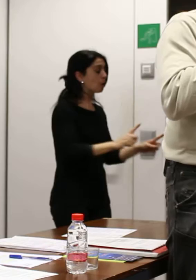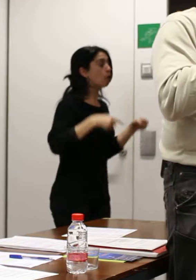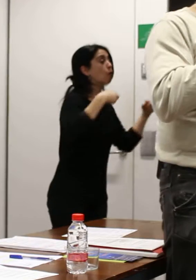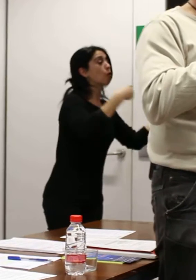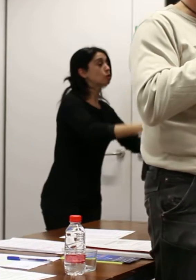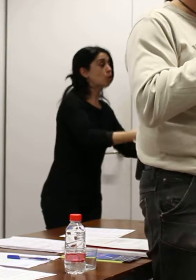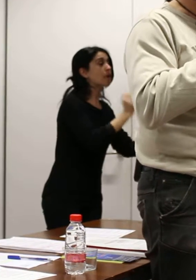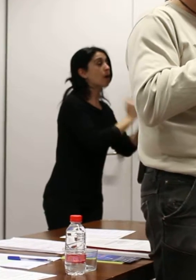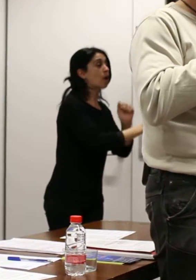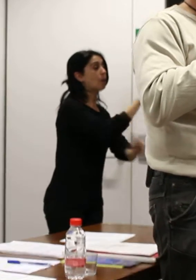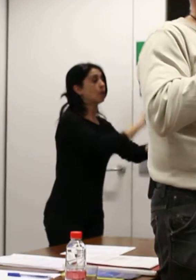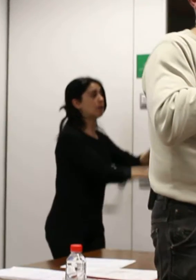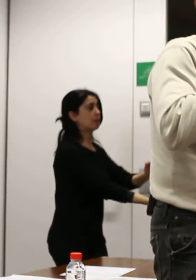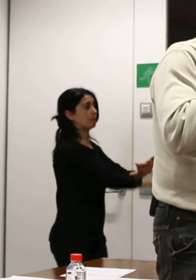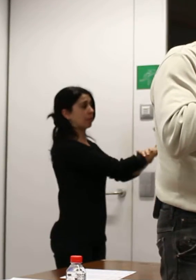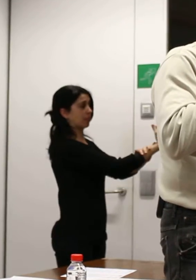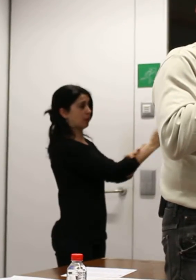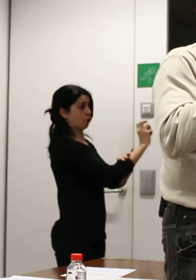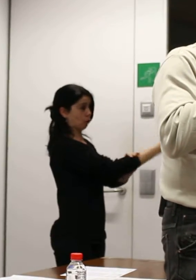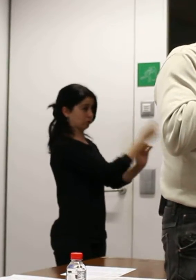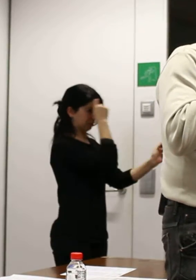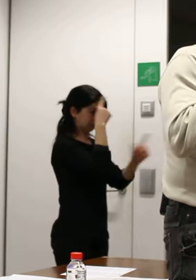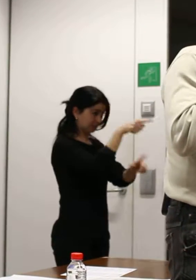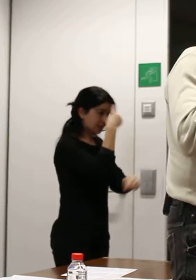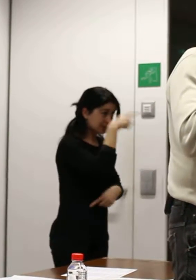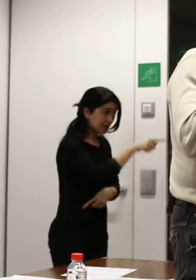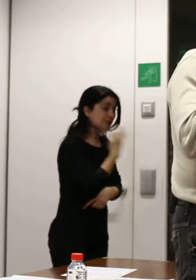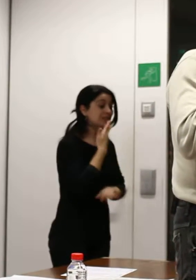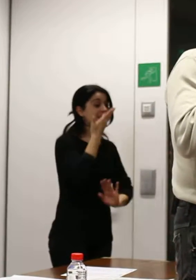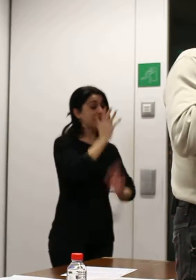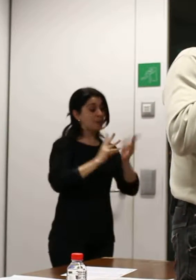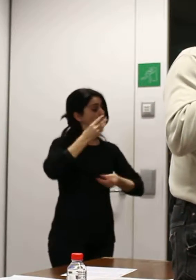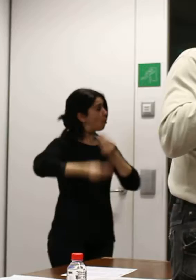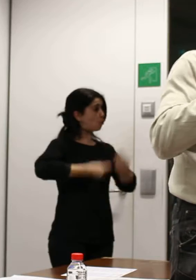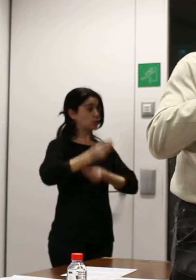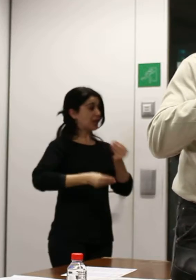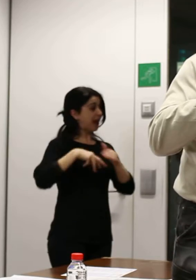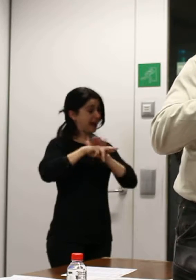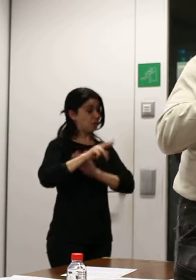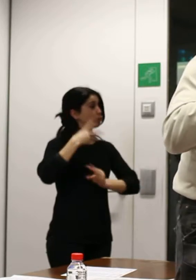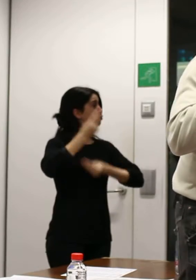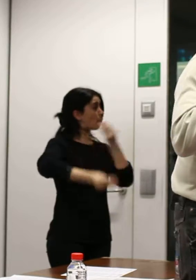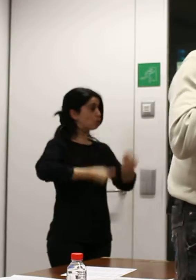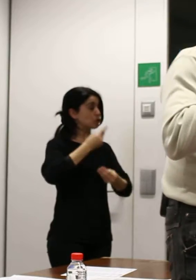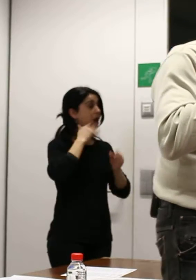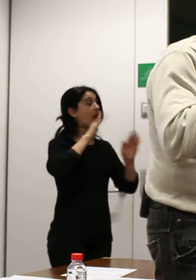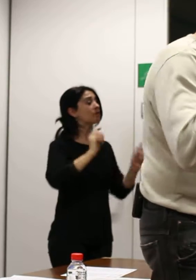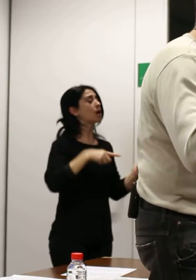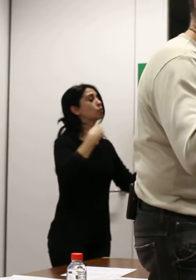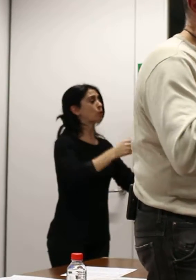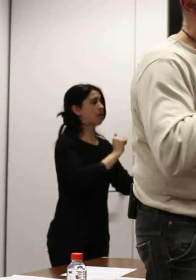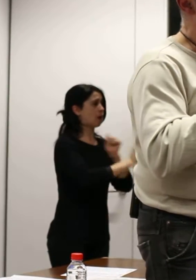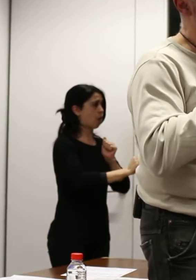que ya veo las caras, os vais a imaginar cuál es, ¿no? El calentamiento global. No vamos a pasar. Excepto que penséis como Trump